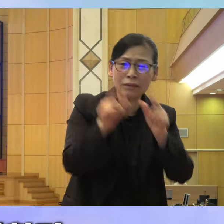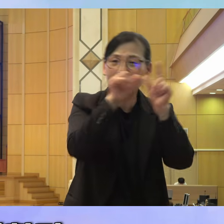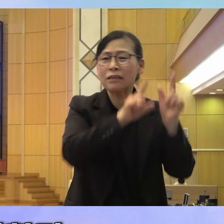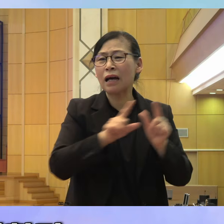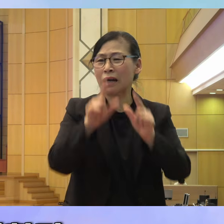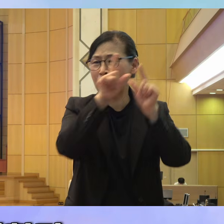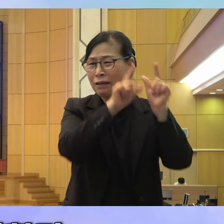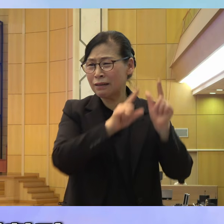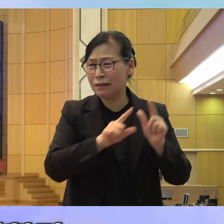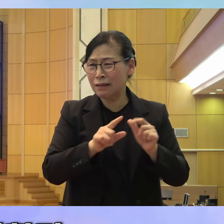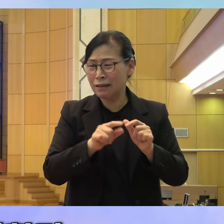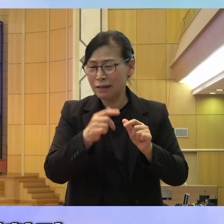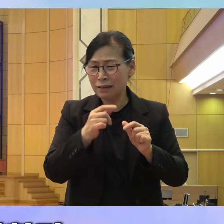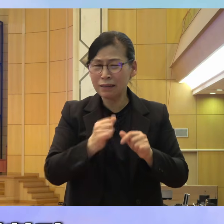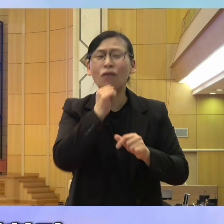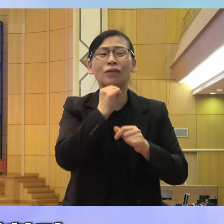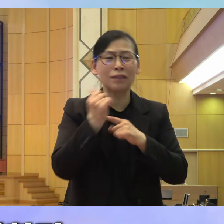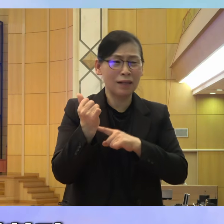살아가는 거지.